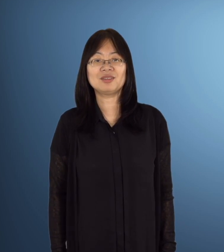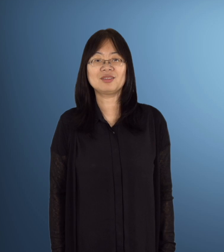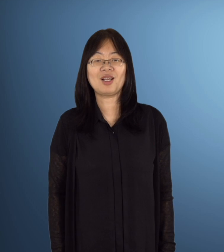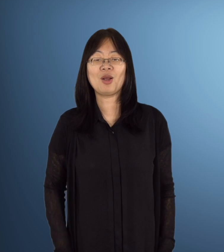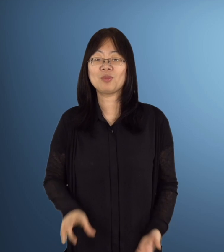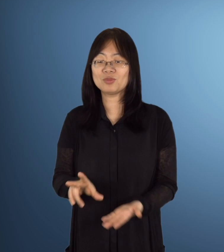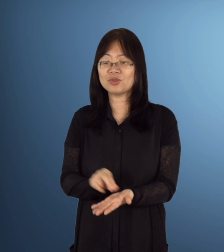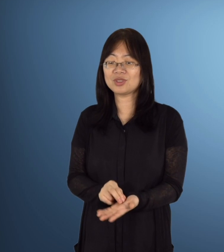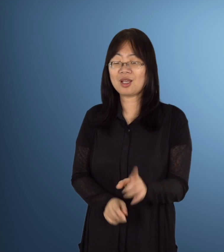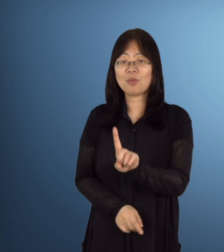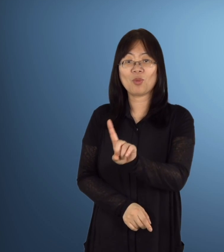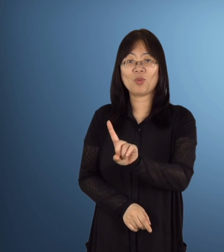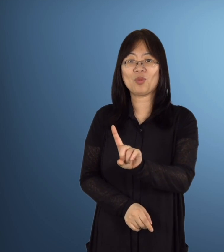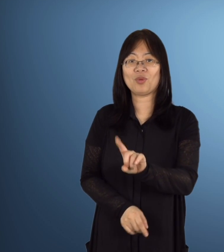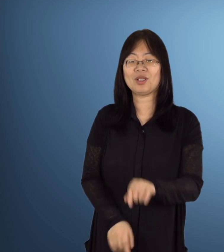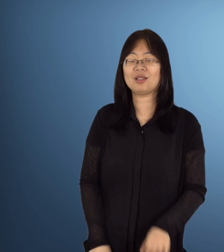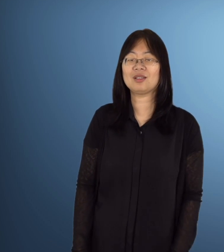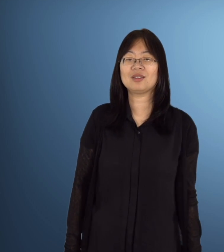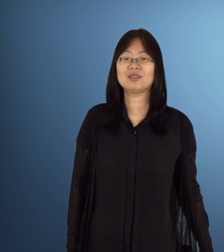근데 문제는 이게